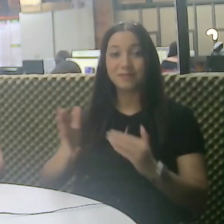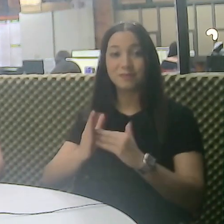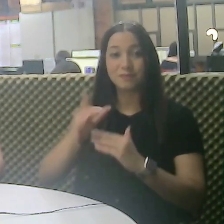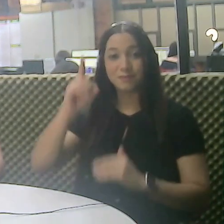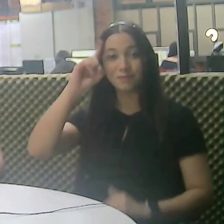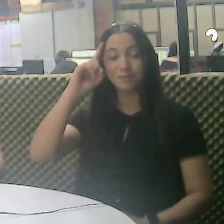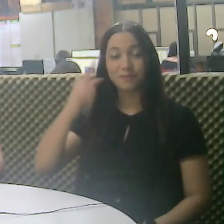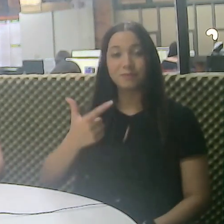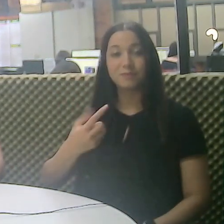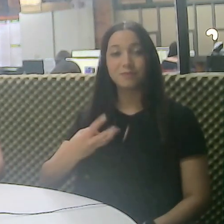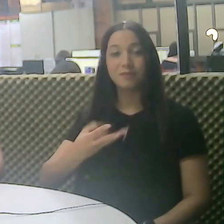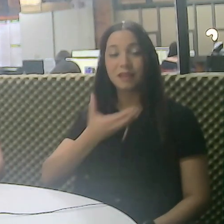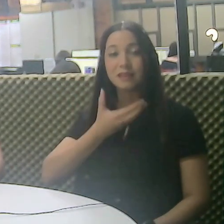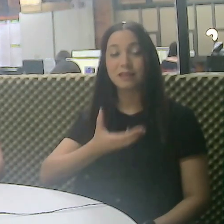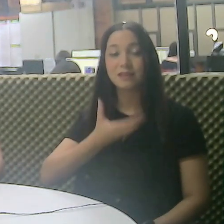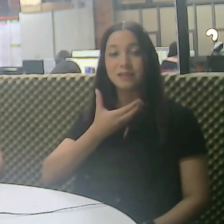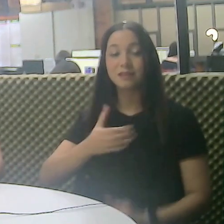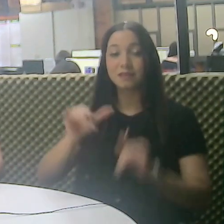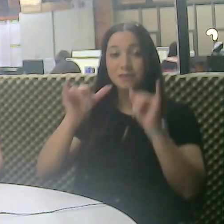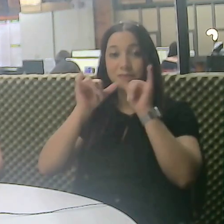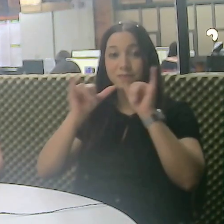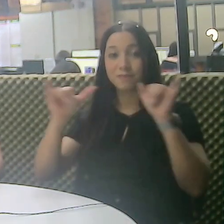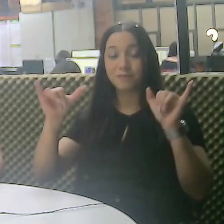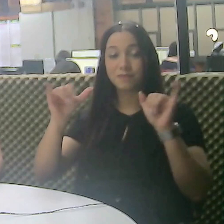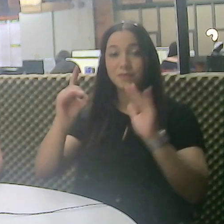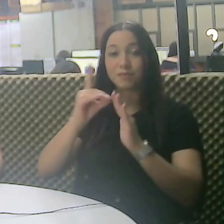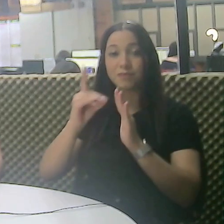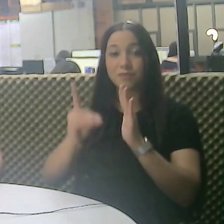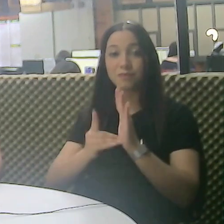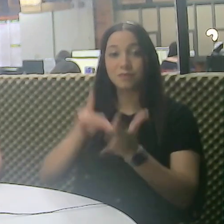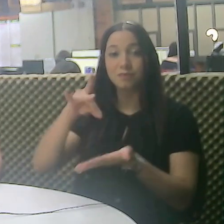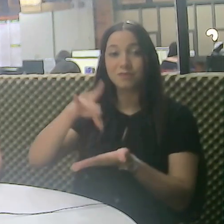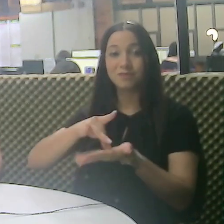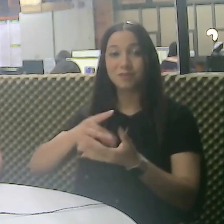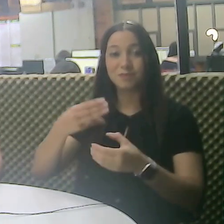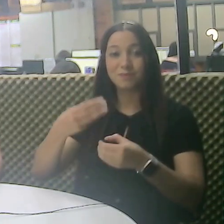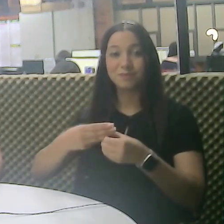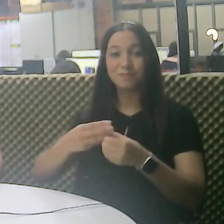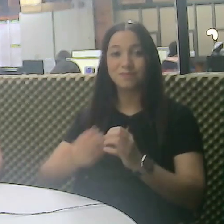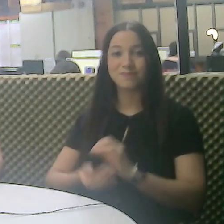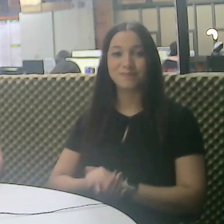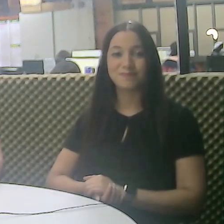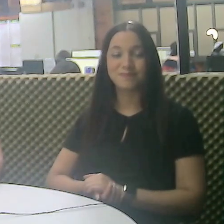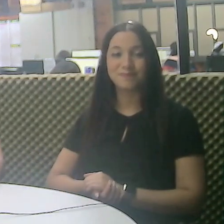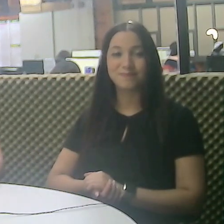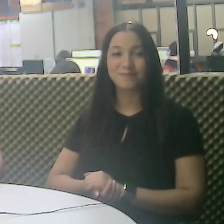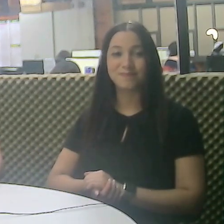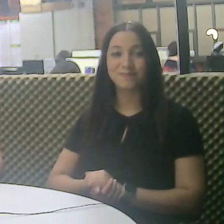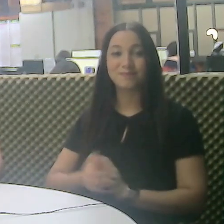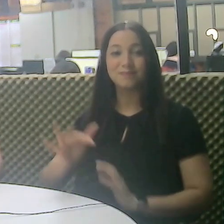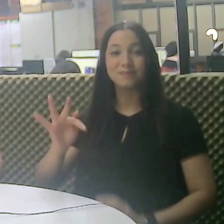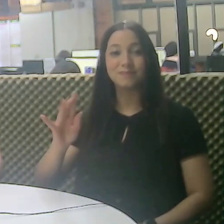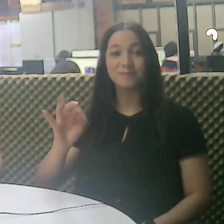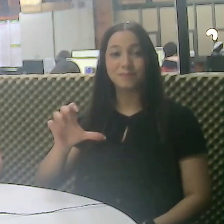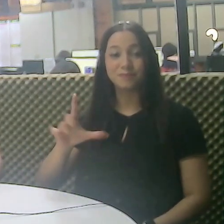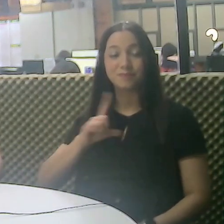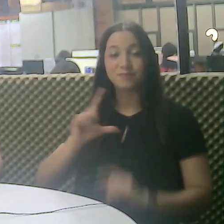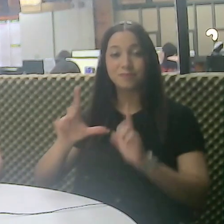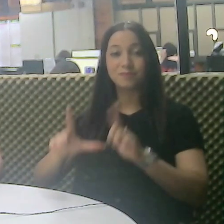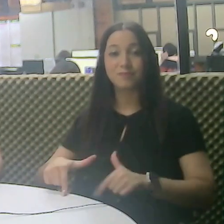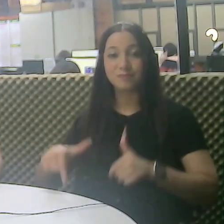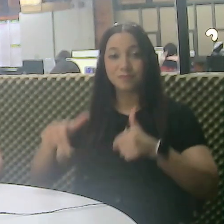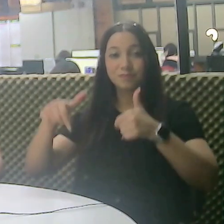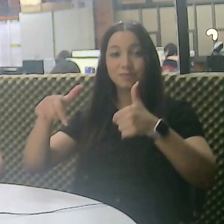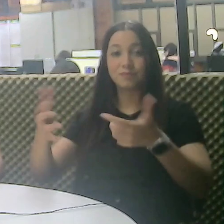23 de dezembro, o resultado será divulgado no Diário Oficial do município. Futel promove ação de